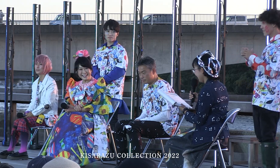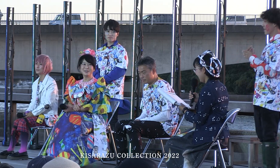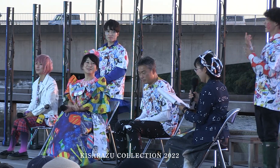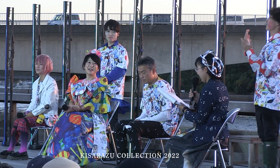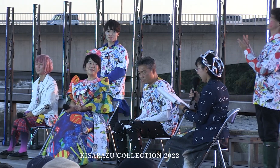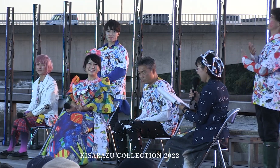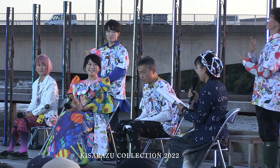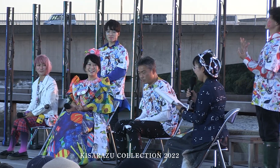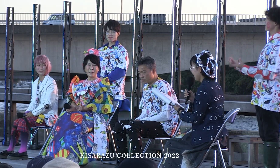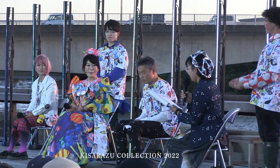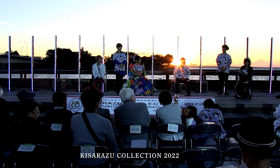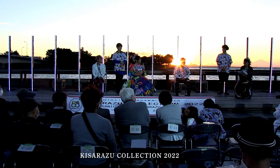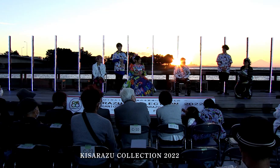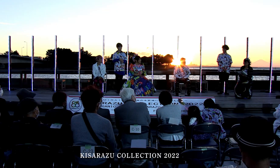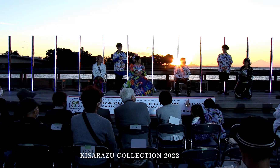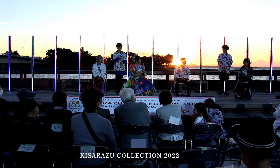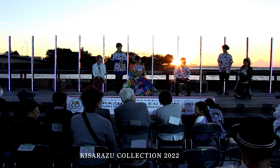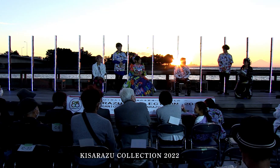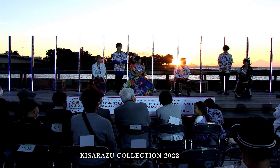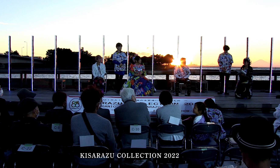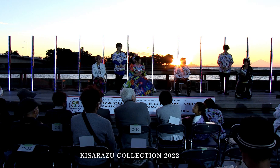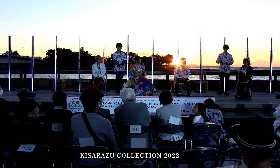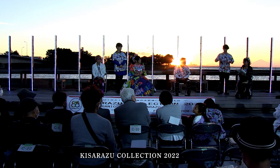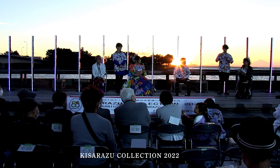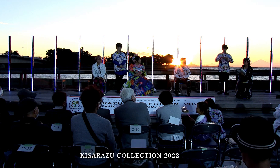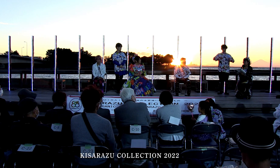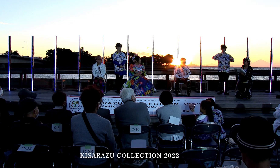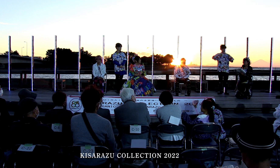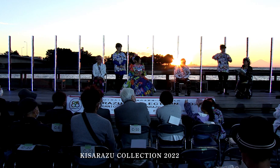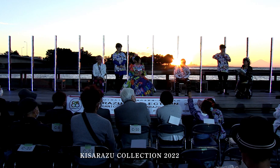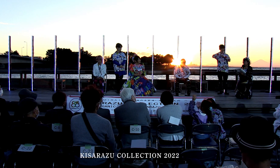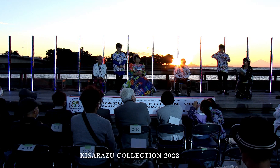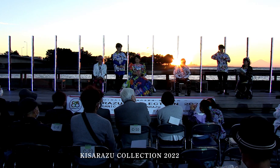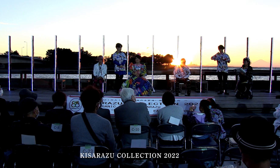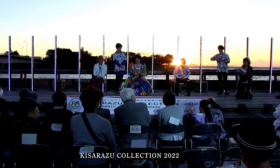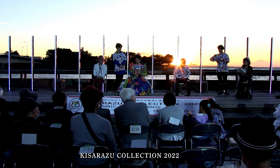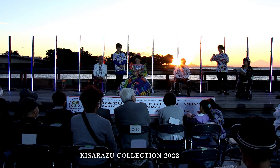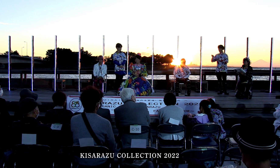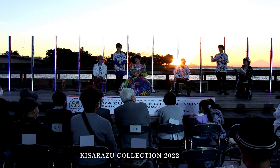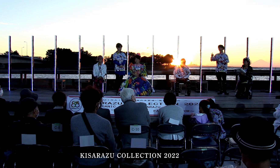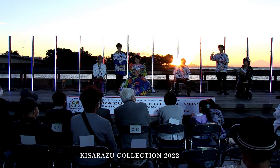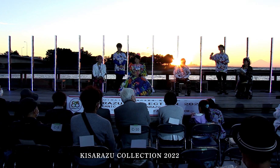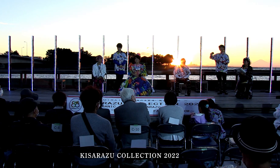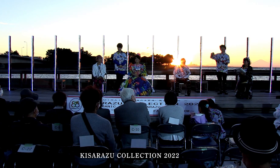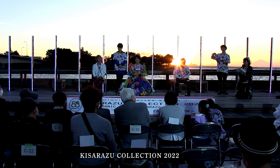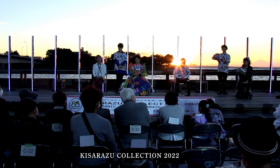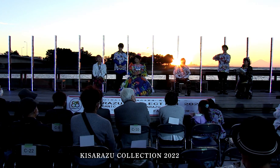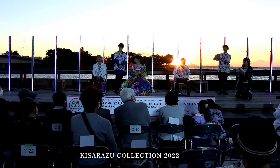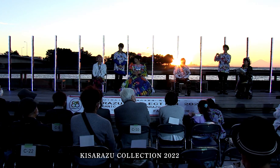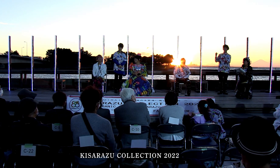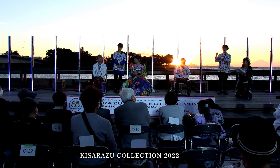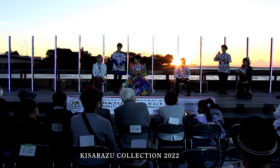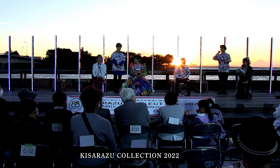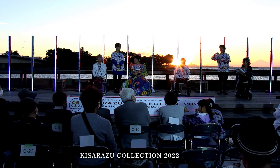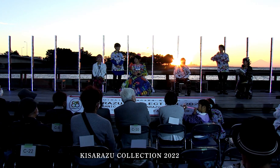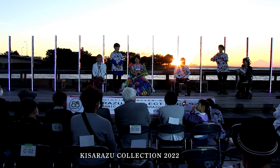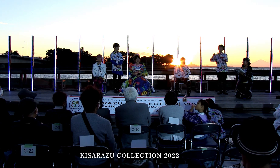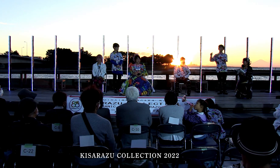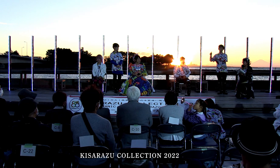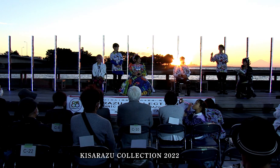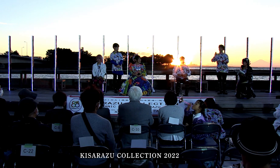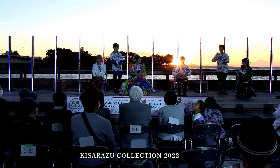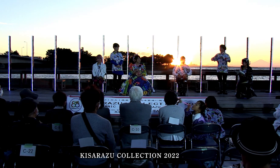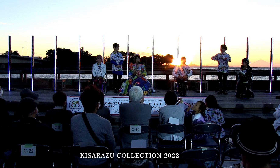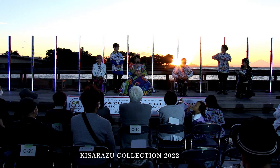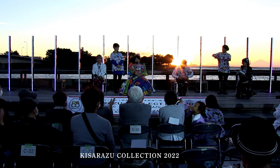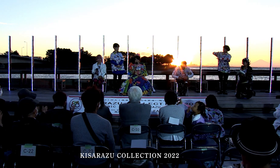。本日は渡辺様、春菜愛様、鶴田様、本日はあり